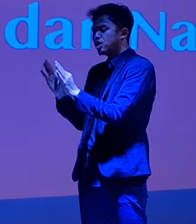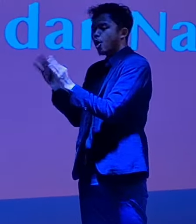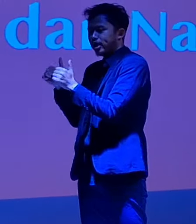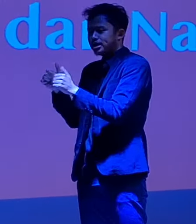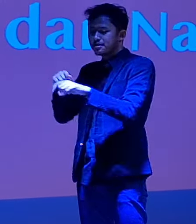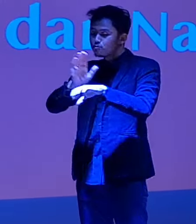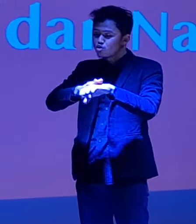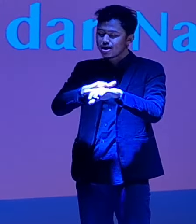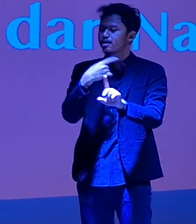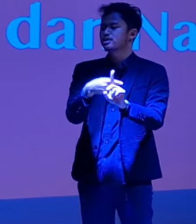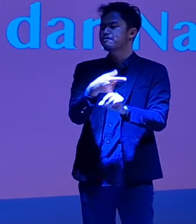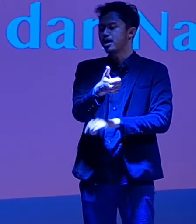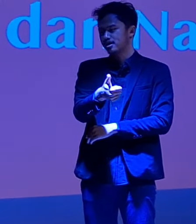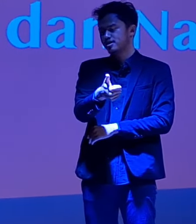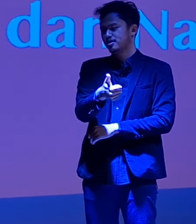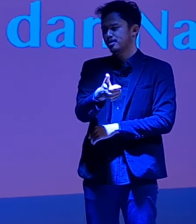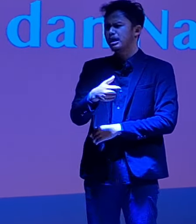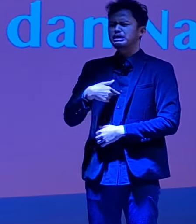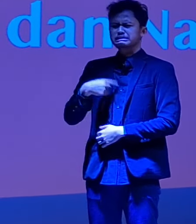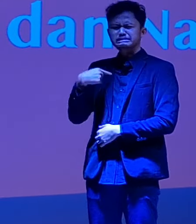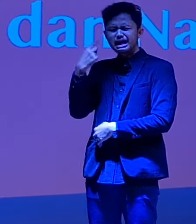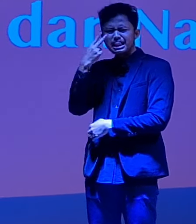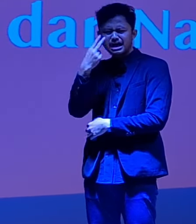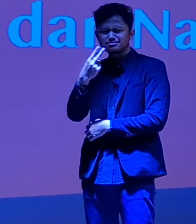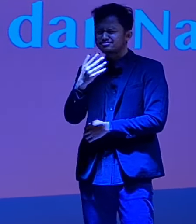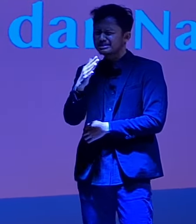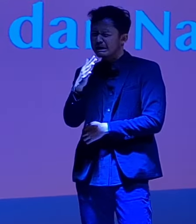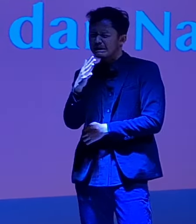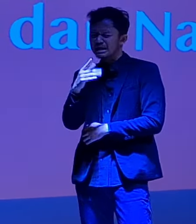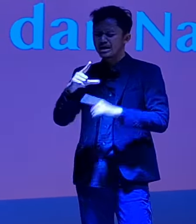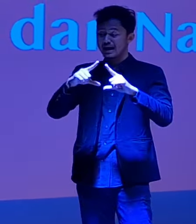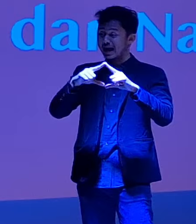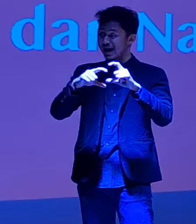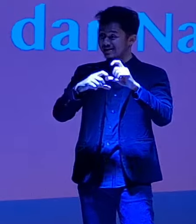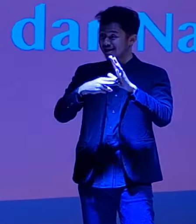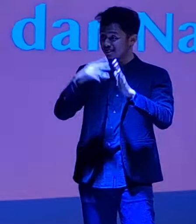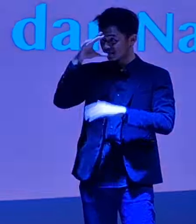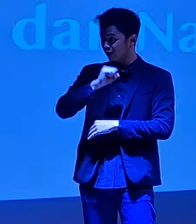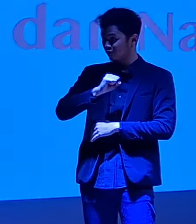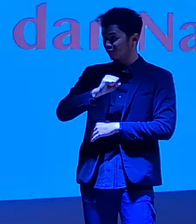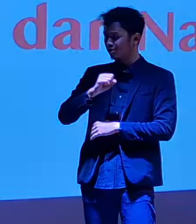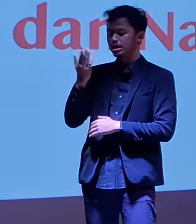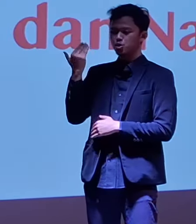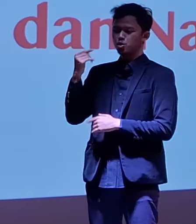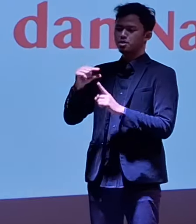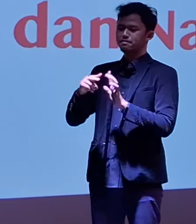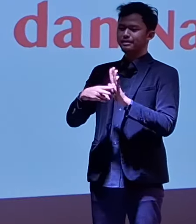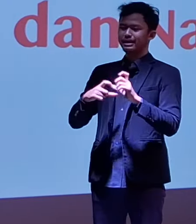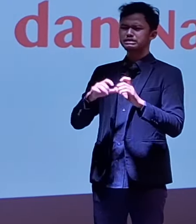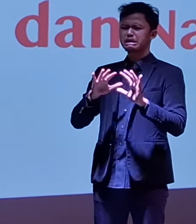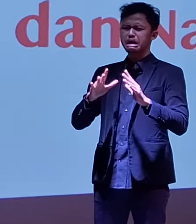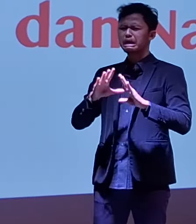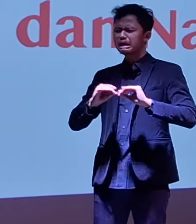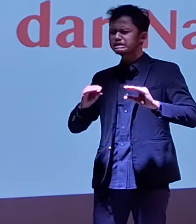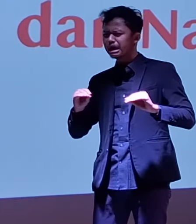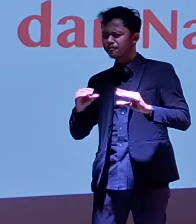memimpin Direktorat Jenderal ini, seringkali ASN itu kurang tepat. Karena ini adalah sebuah